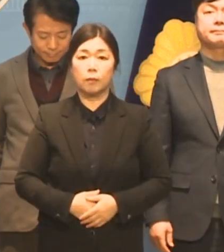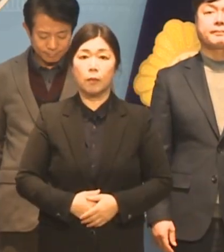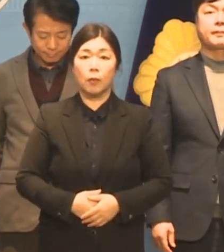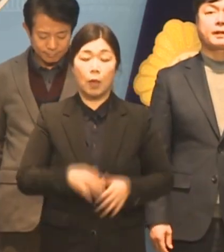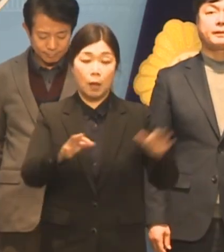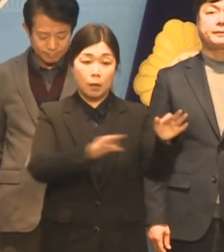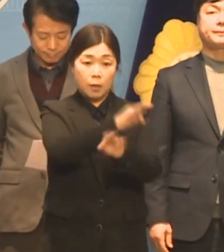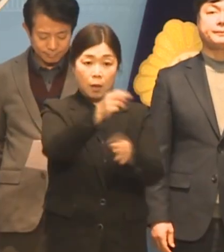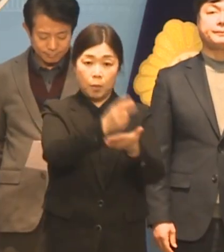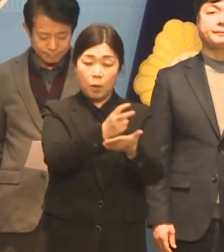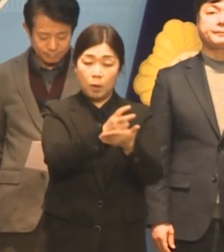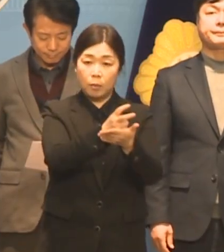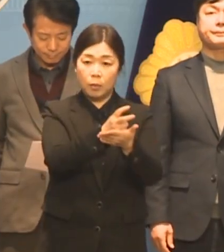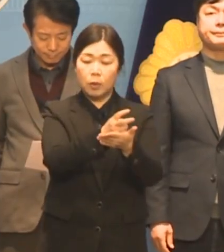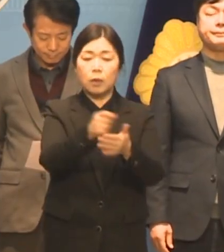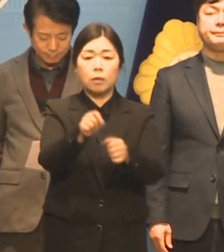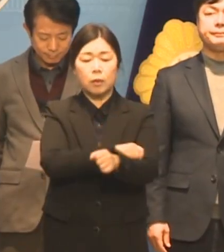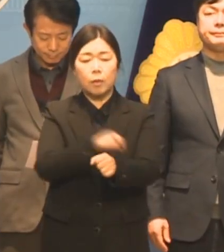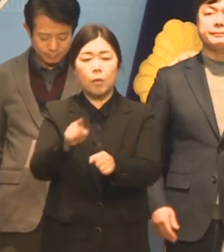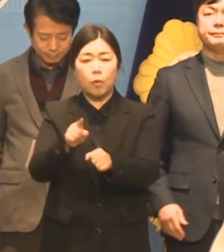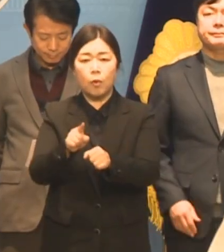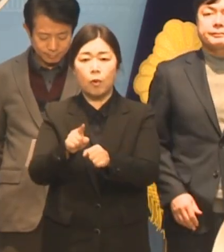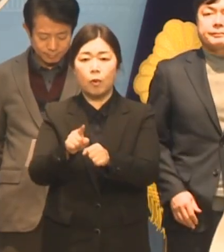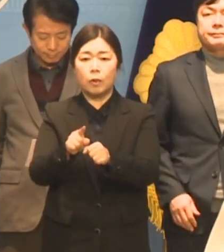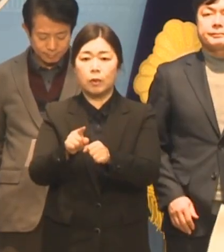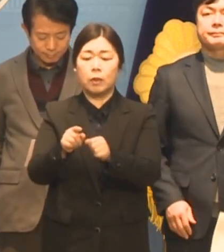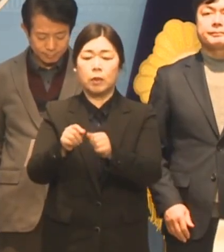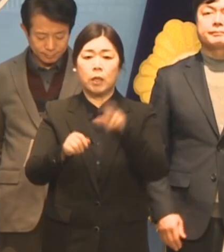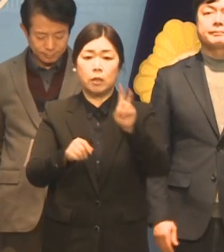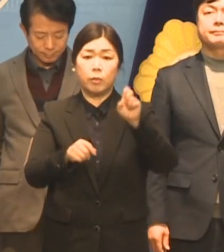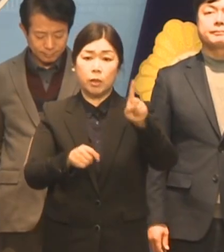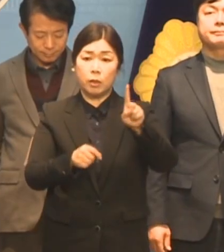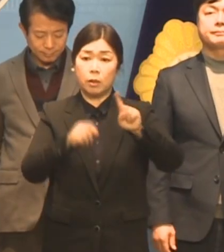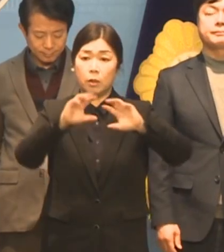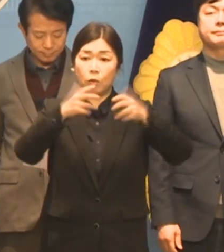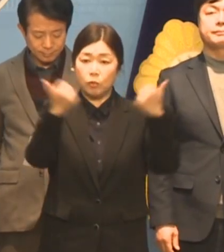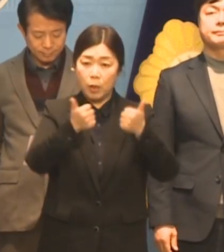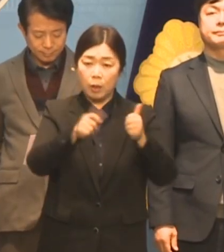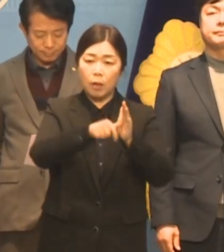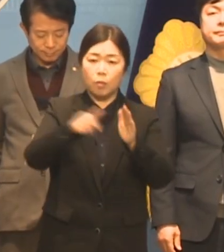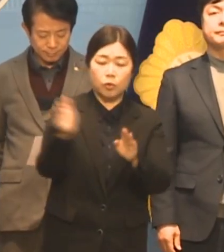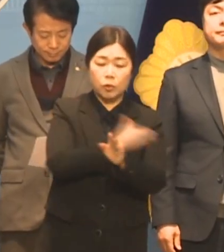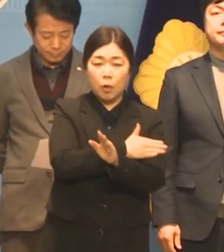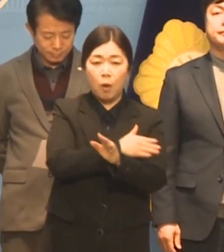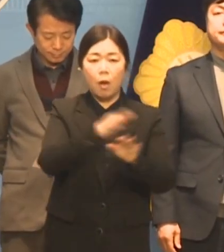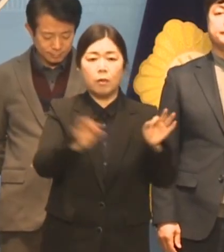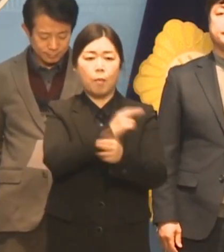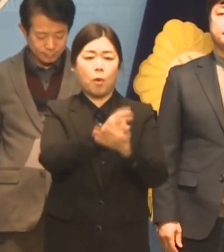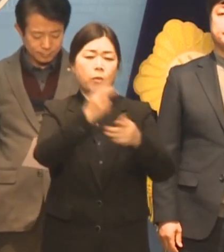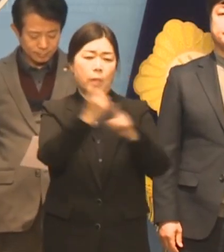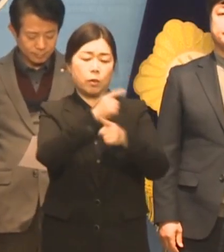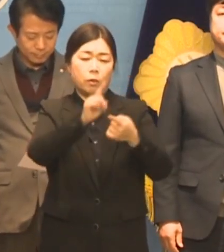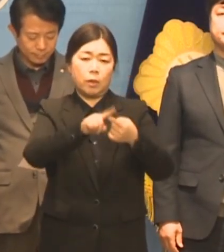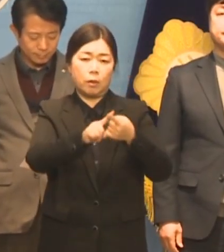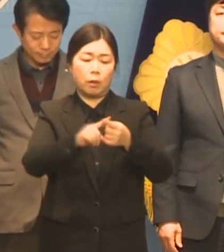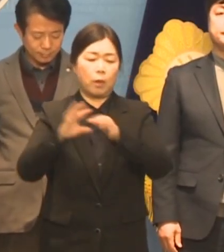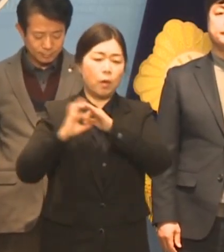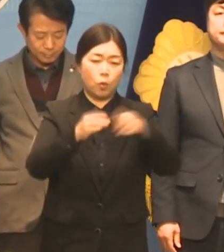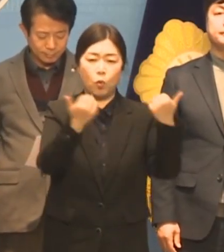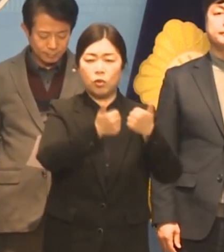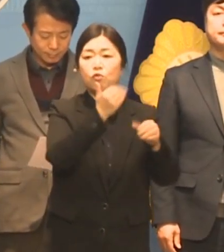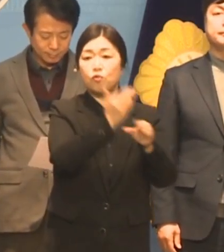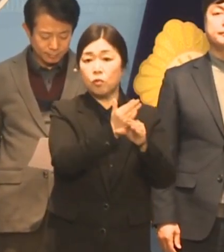상법 개정, 특히 이사의 충실 의무에 관한 조항은 21대 국회부터 계속되었었습니다. 그 당시에 박주민 의원을 중심으로 해서